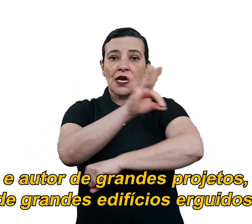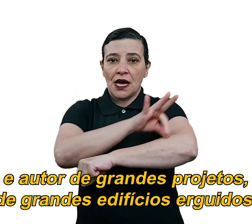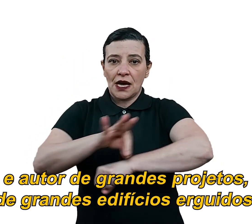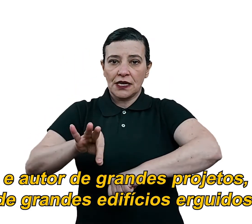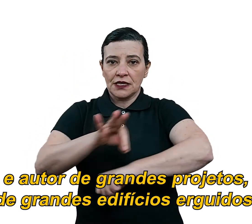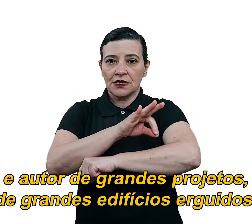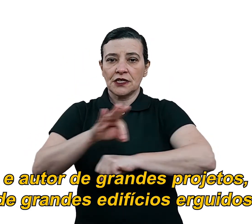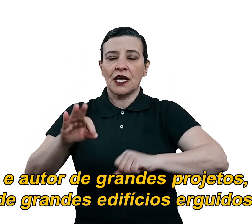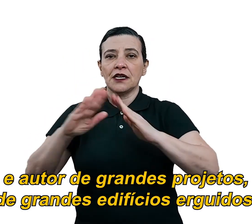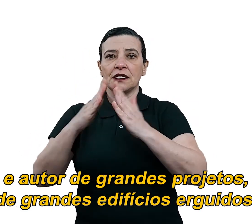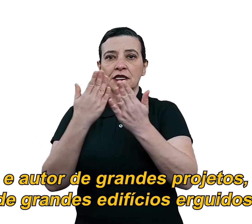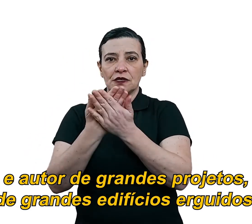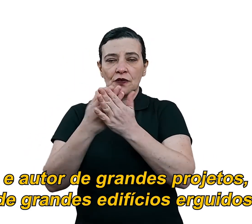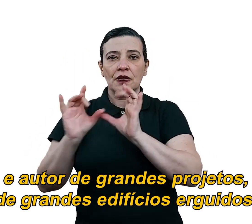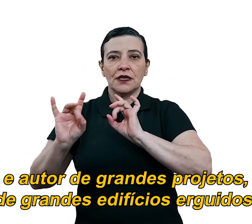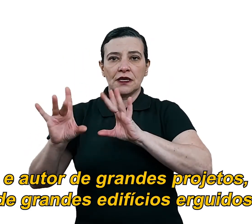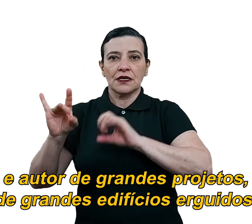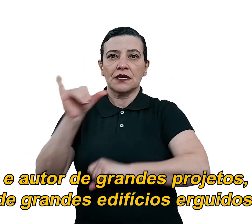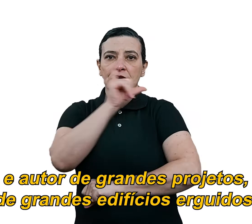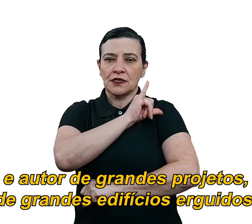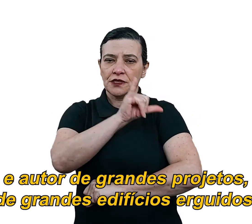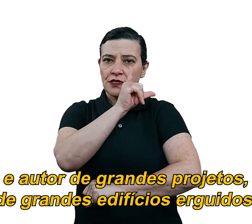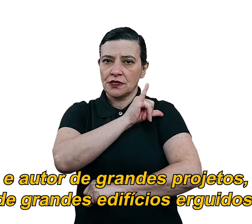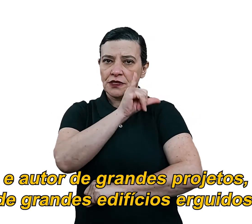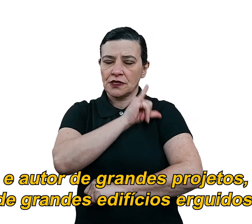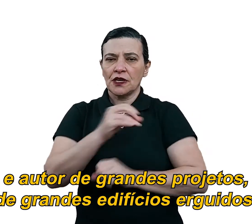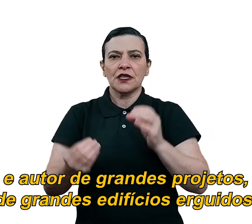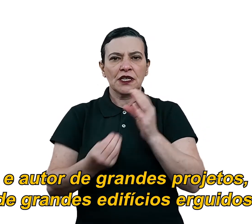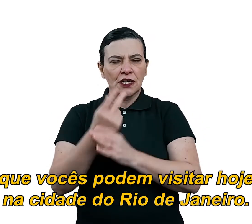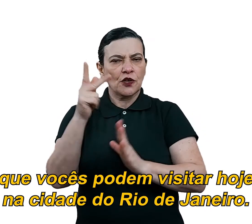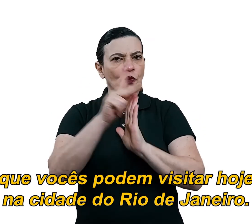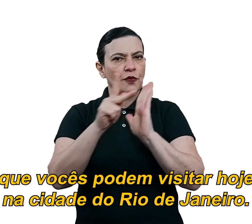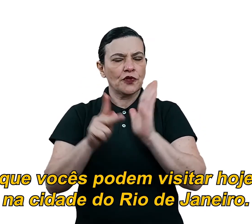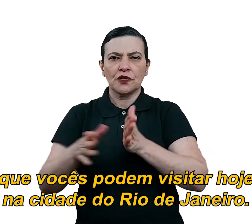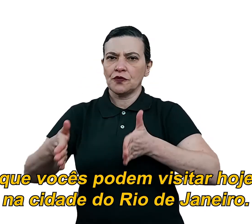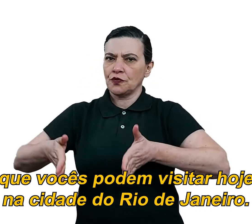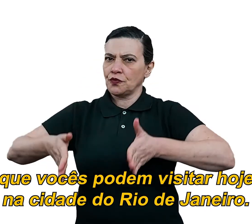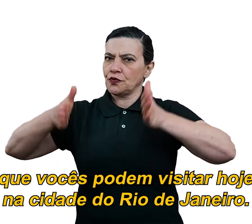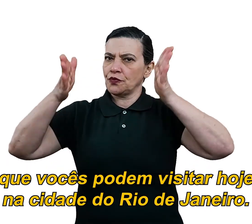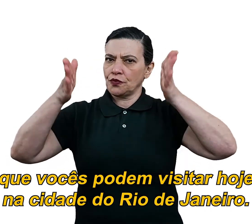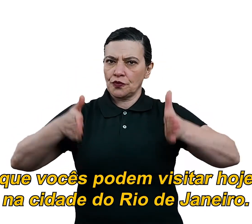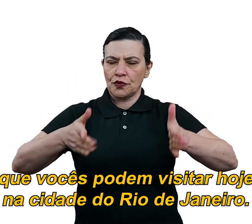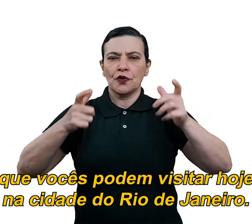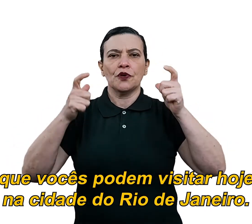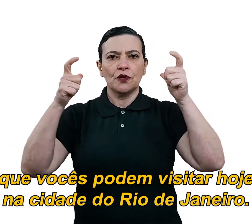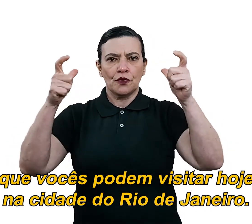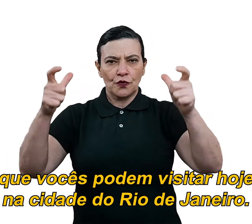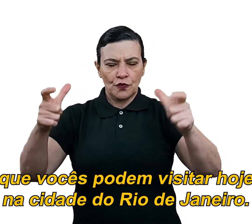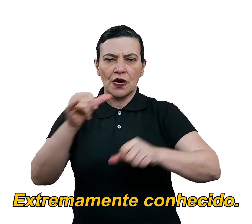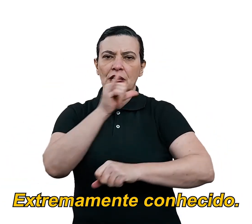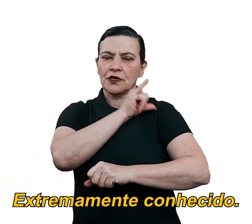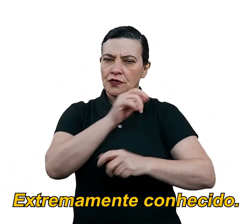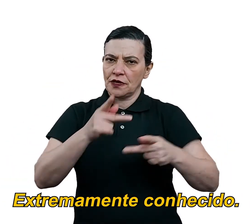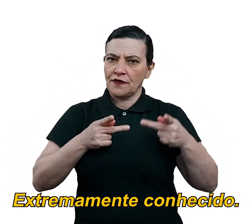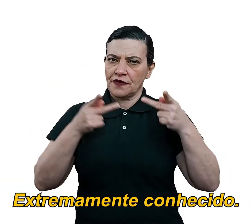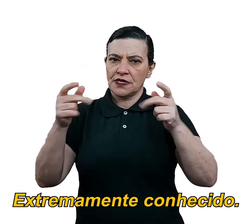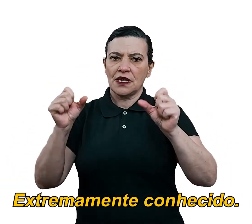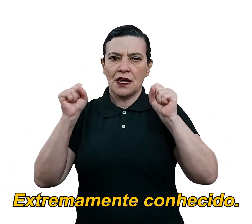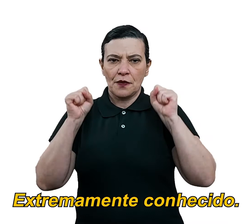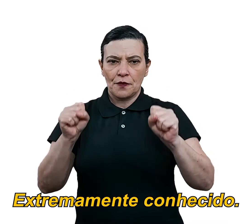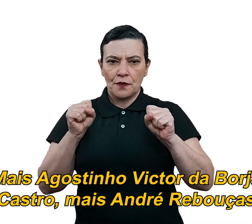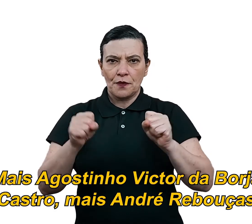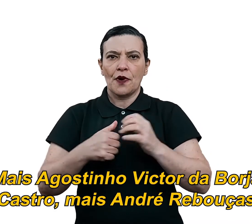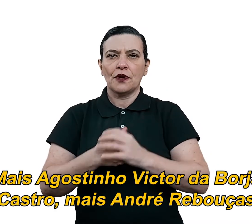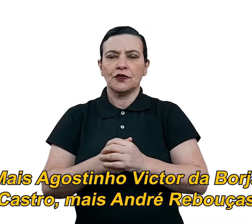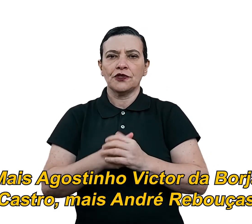Janeiro, e autor de grandes projetos, de grandes edifícios erguidos que vocês podem visitar hoje na cidade do Rio de Janeiro. Extremamente